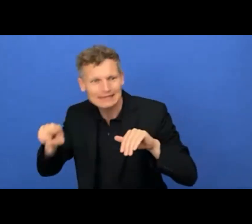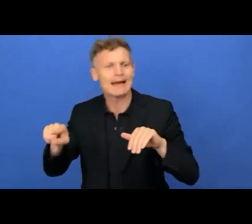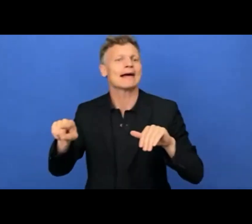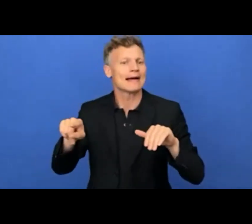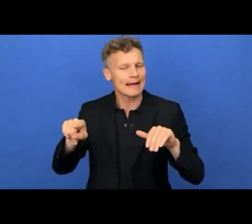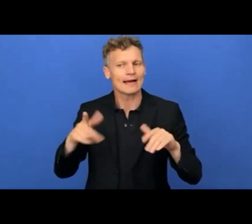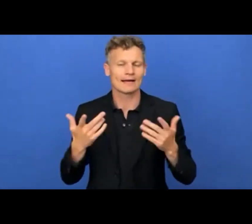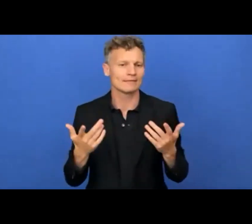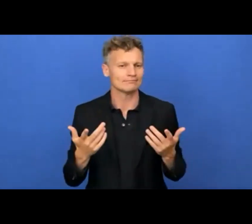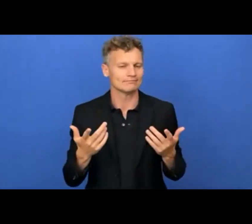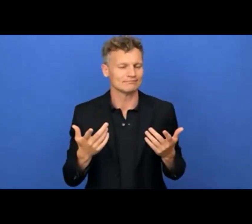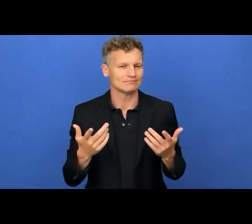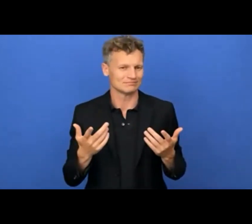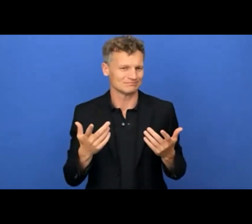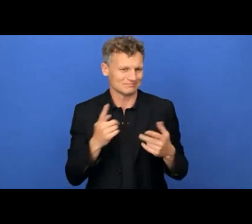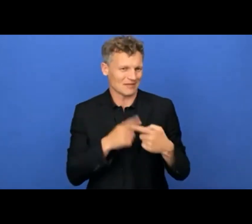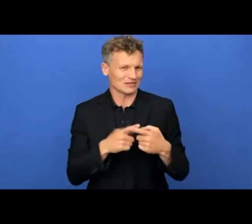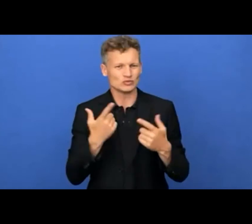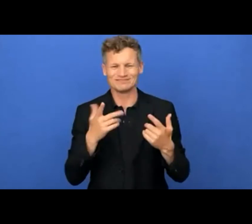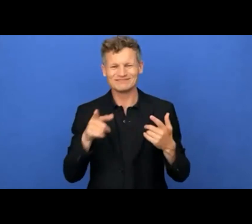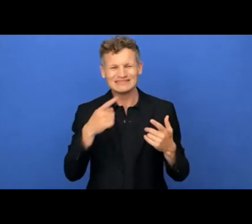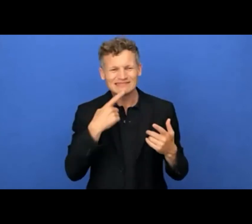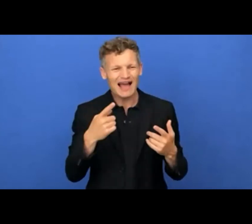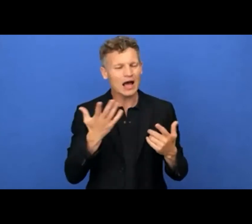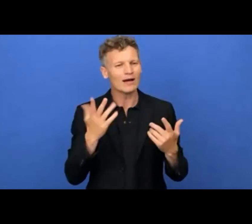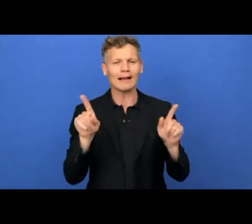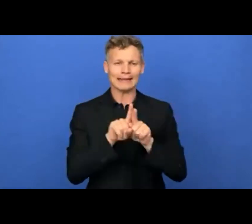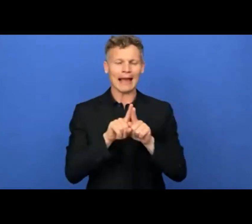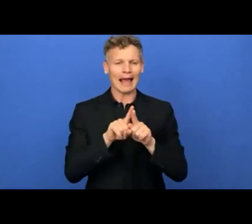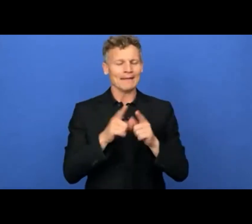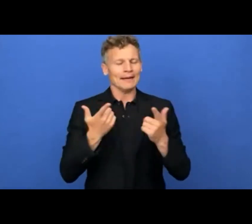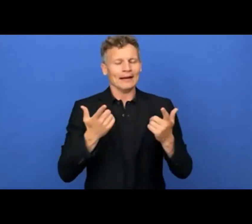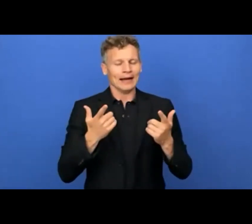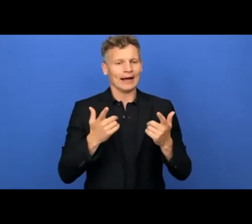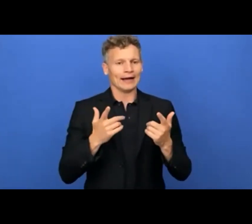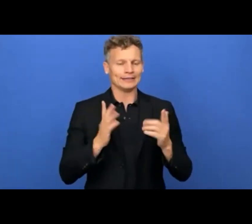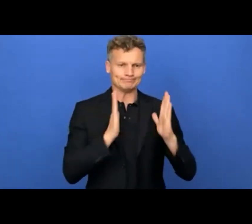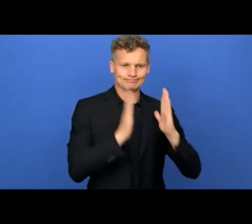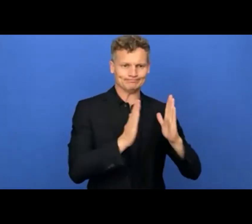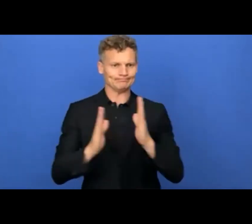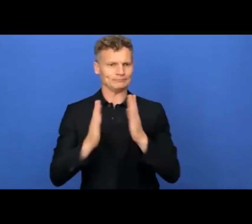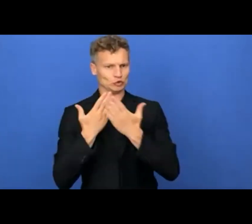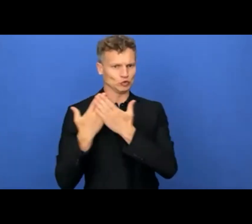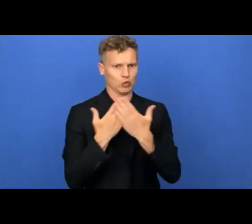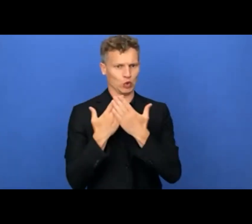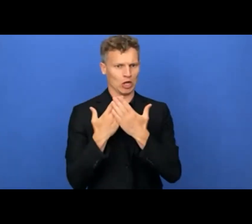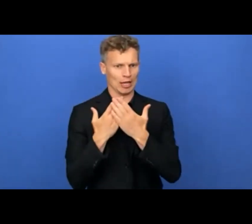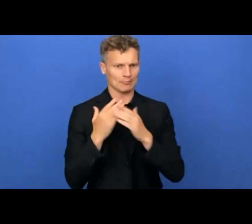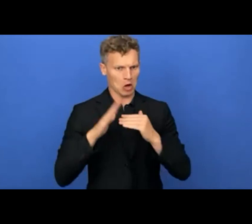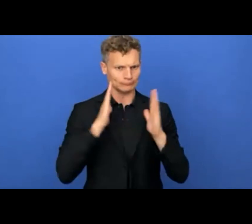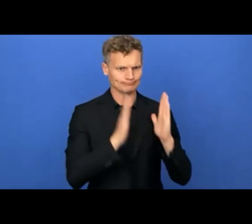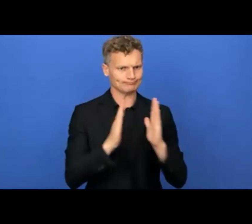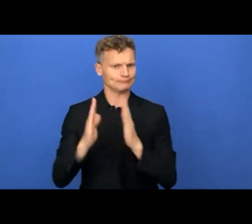etc., vulnérables. Et le PPE, l'éducation et la protection de la